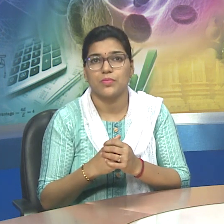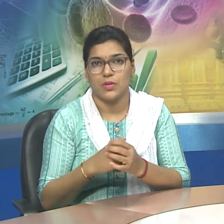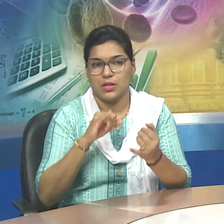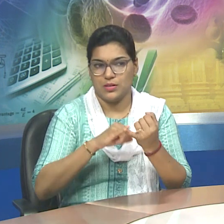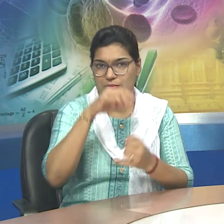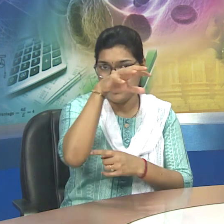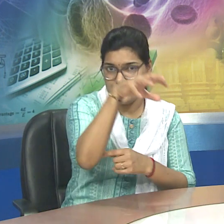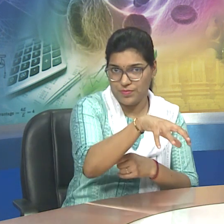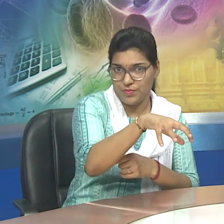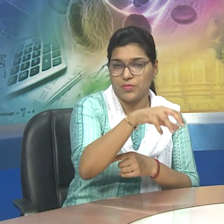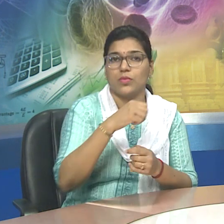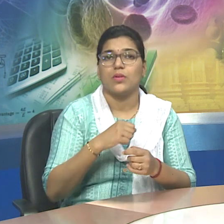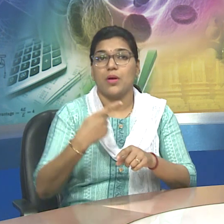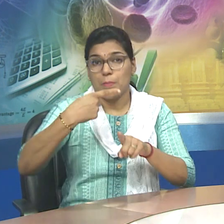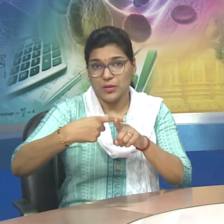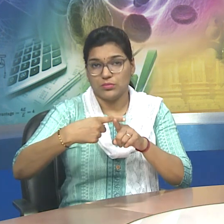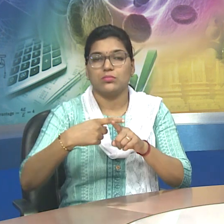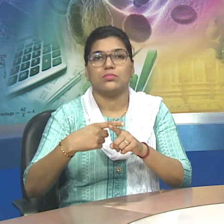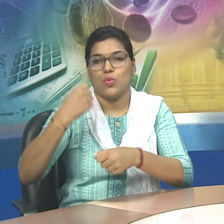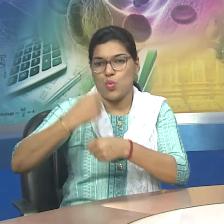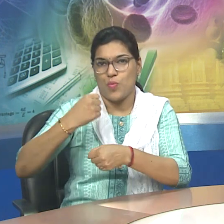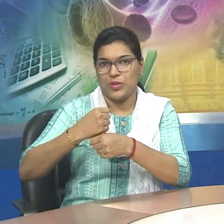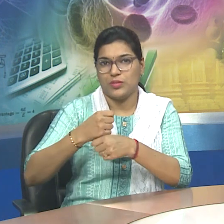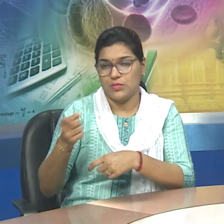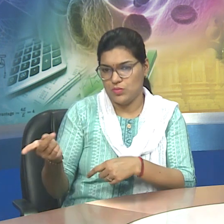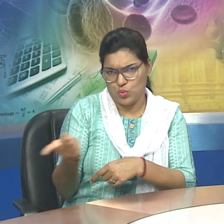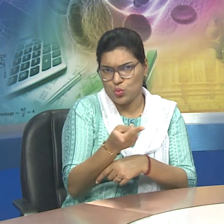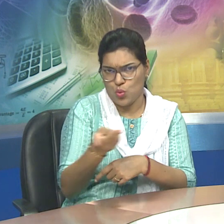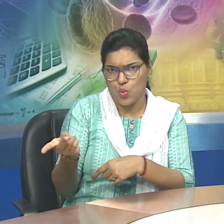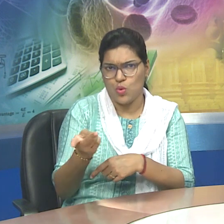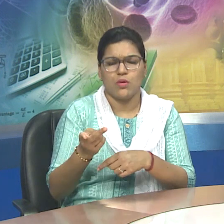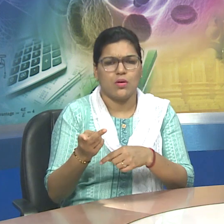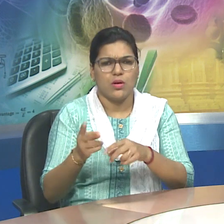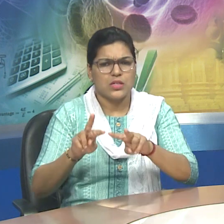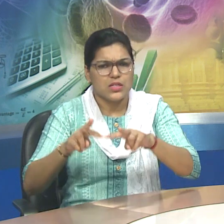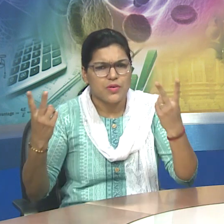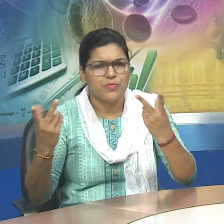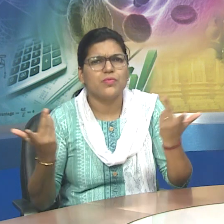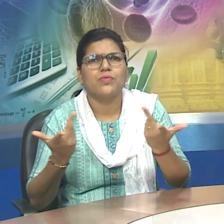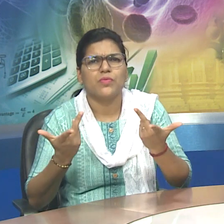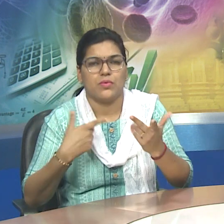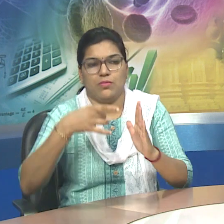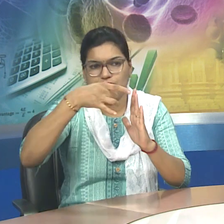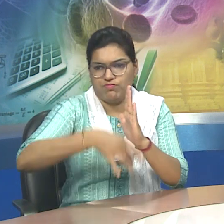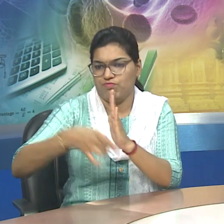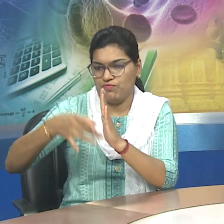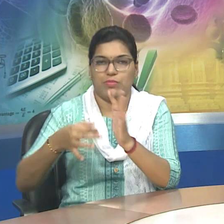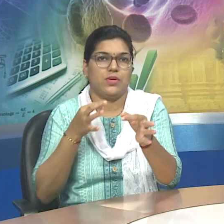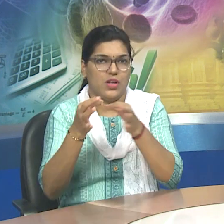आप स्टेट अर्थात राज्य और सरकार अर्थात गवर्नमेंट, इन